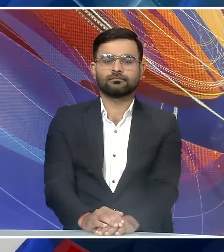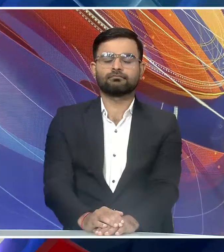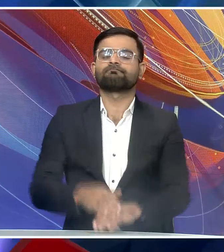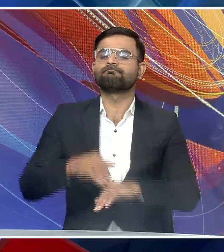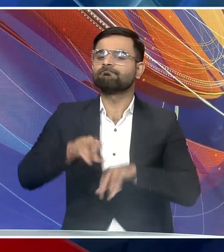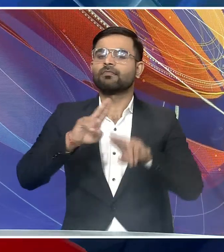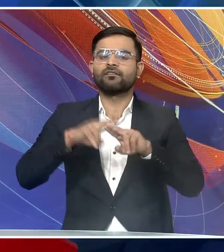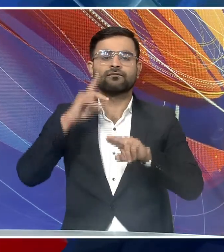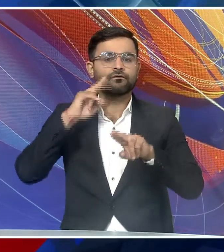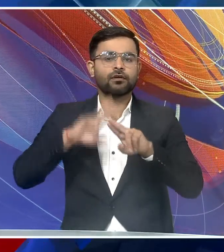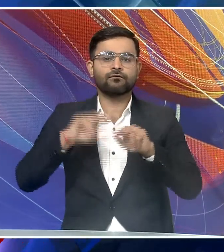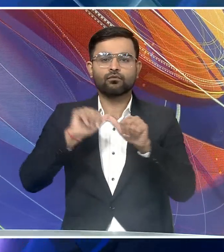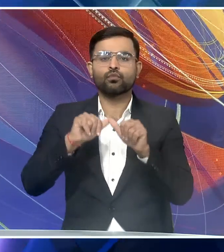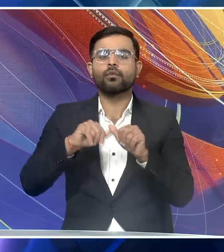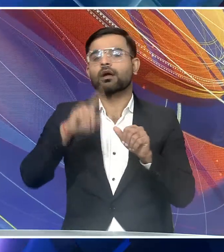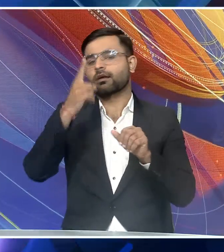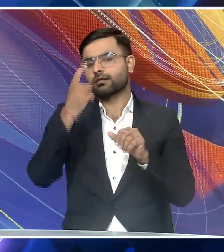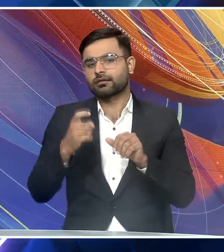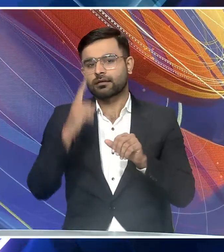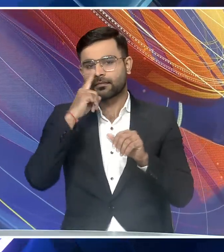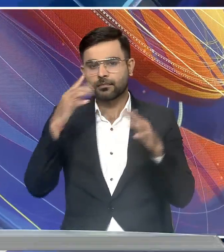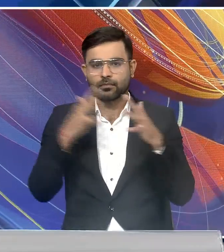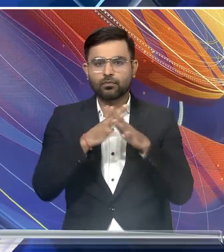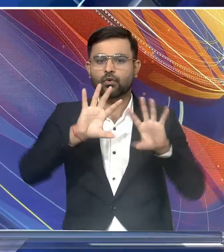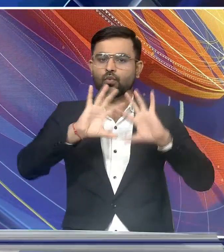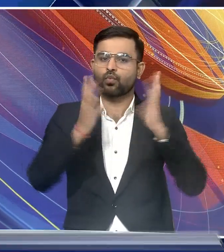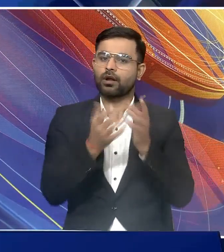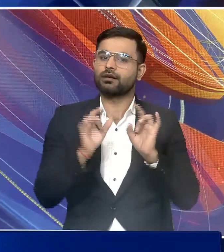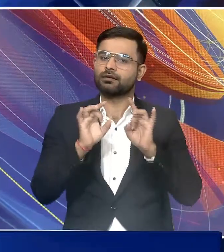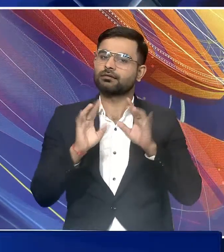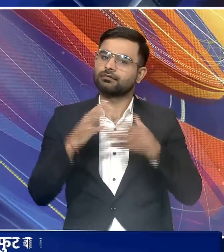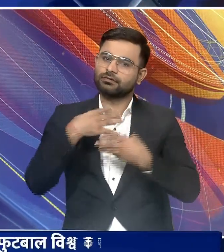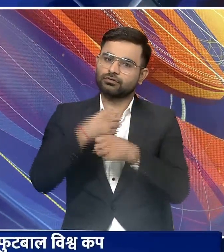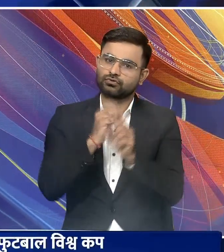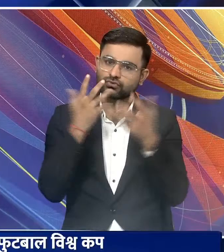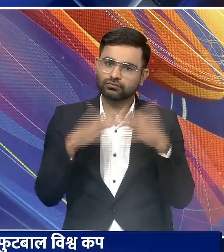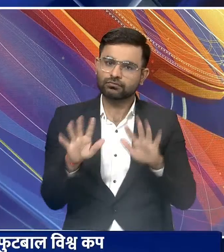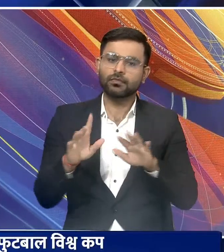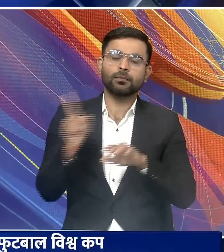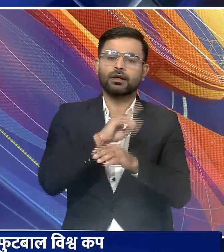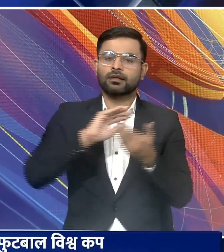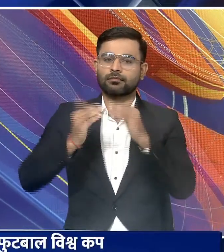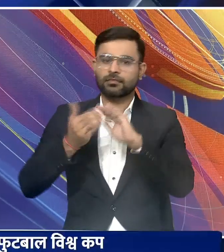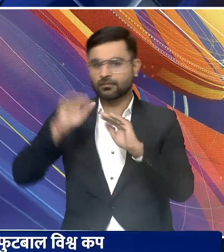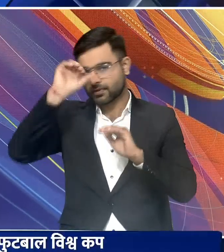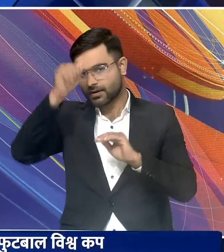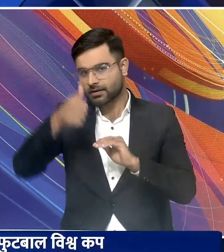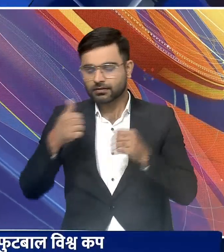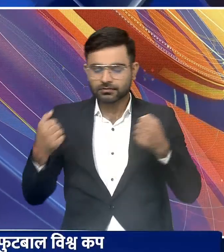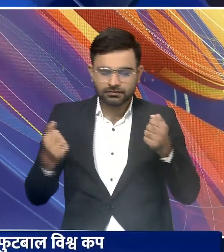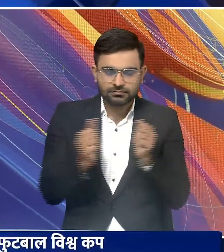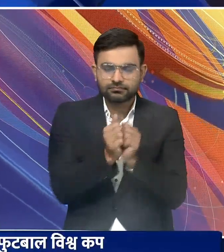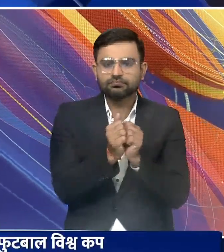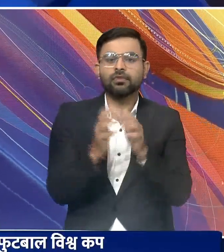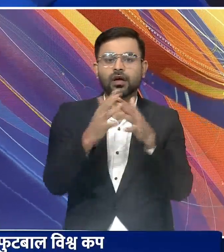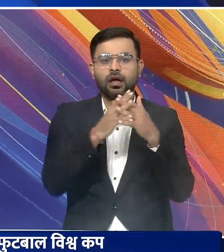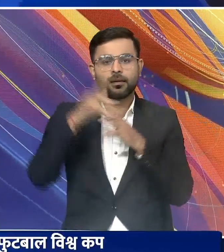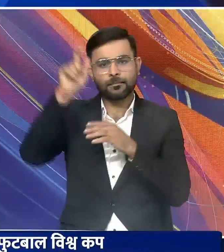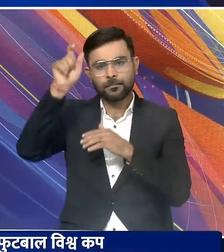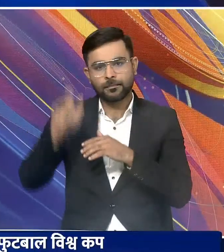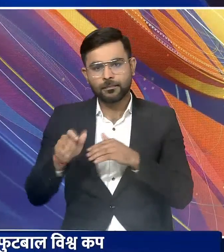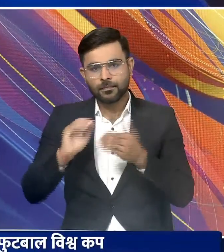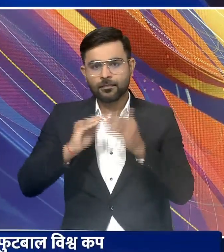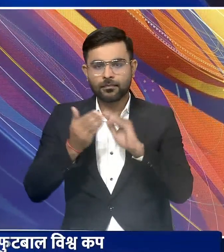बात फीफा की। फीफा अंडर 17 महिला विश्व कप की शुरुआत हो चुकी है। ग्रुप ए के अपने पहले मैच में भारत का सामना अमेरिका